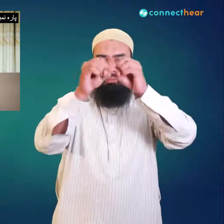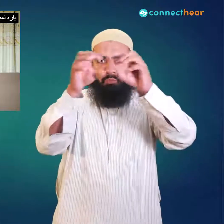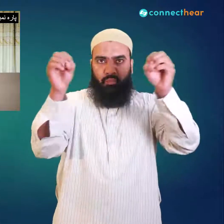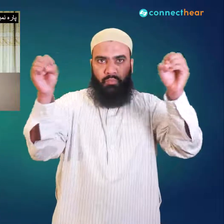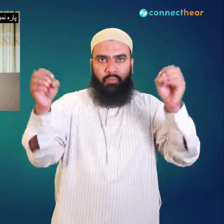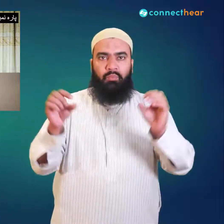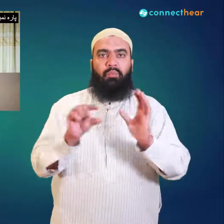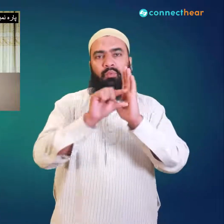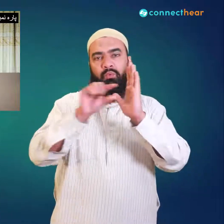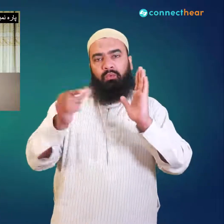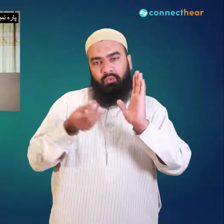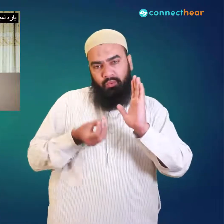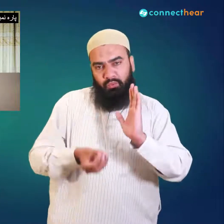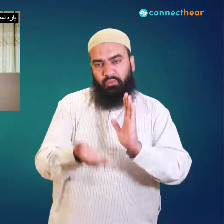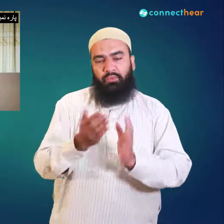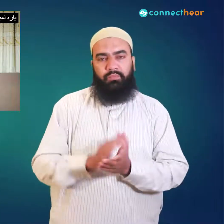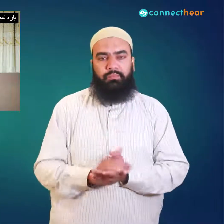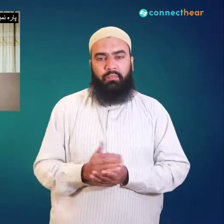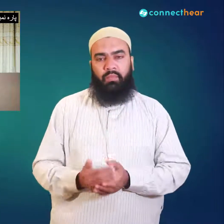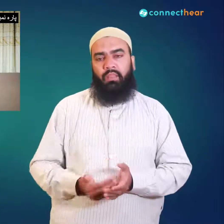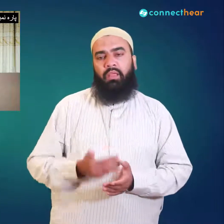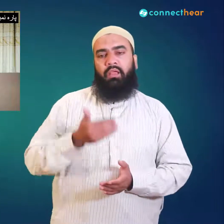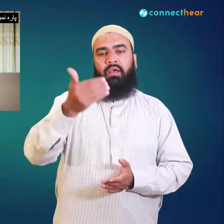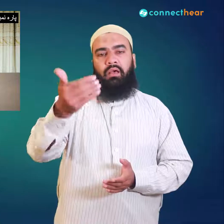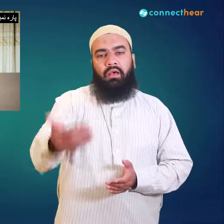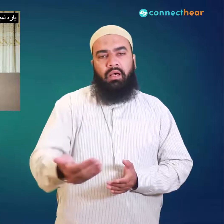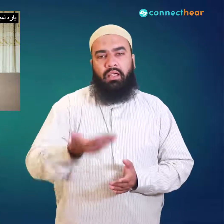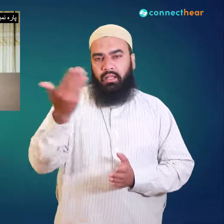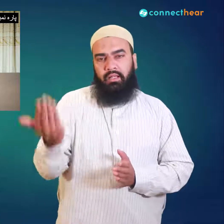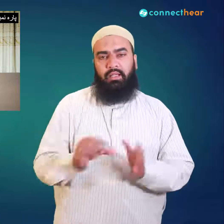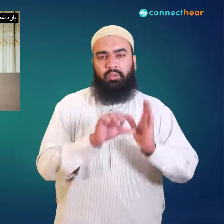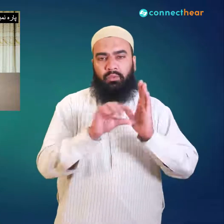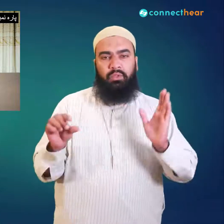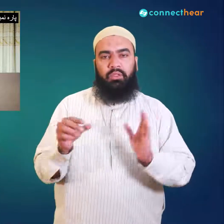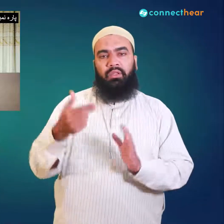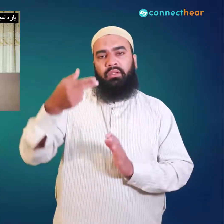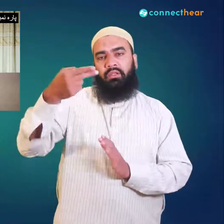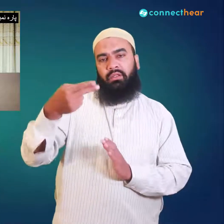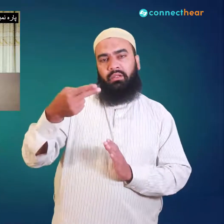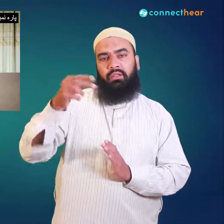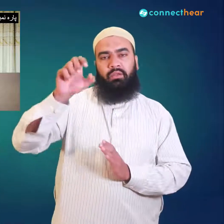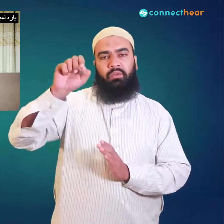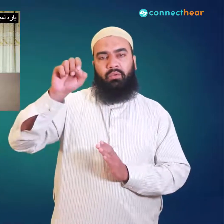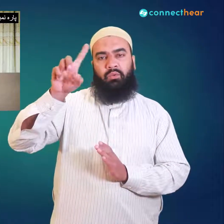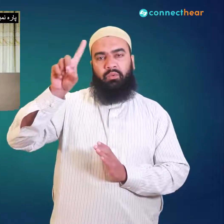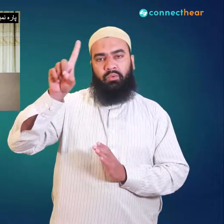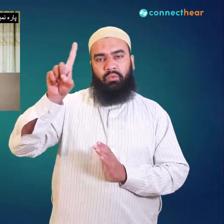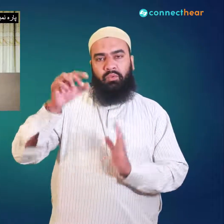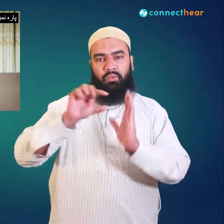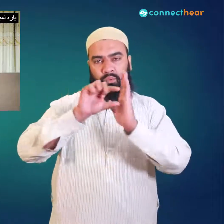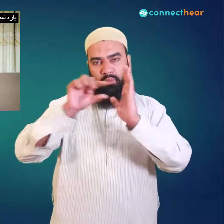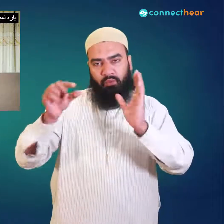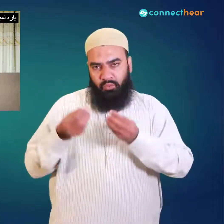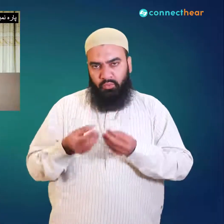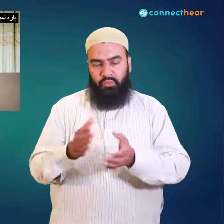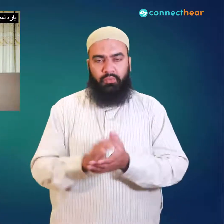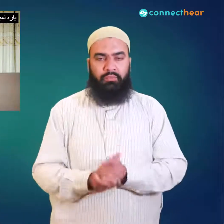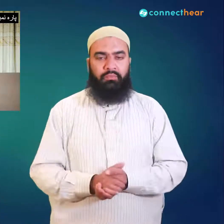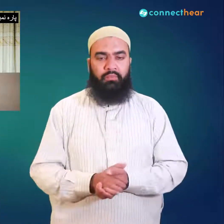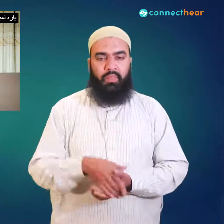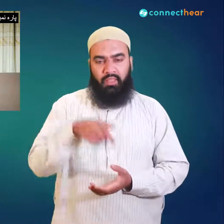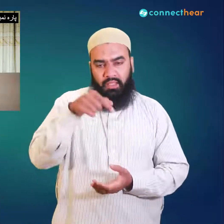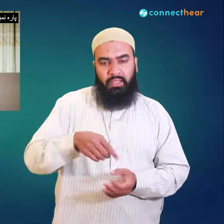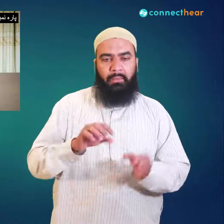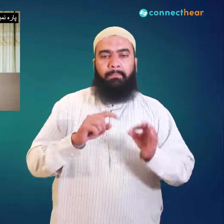بھی اسی پارے میں ہیں۔ سورہ ہود کا بقیہ حصہ پارہ نمبر 12 میں ہے۔ اس پارہ میں